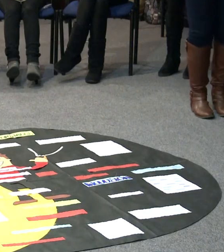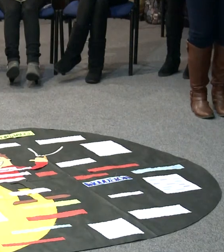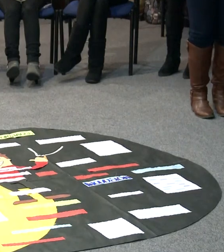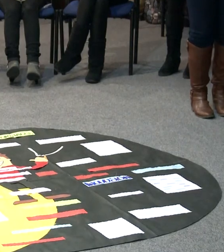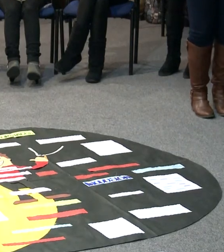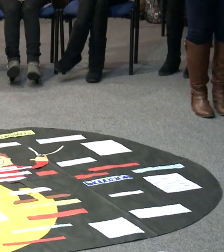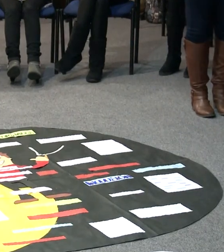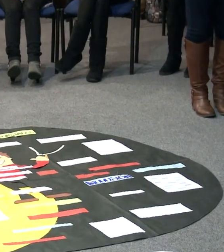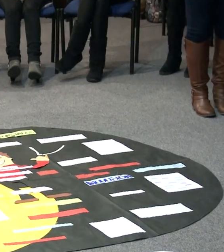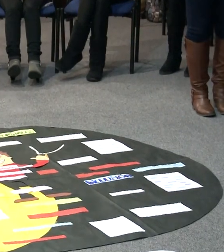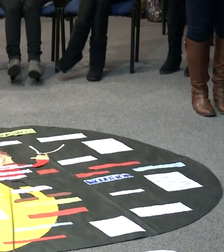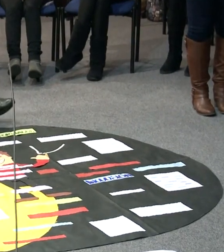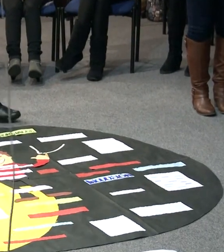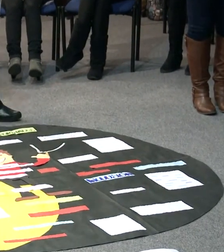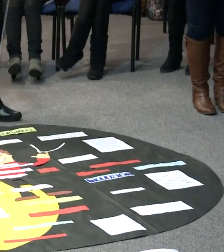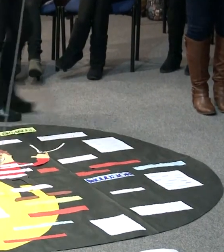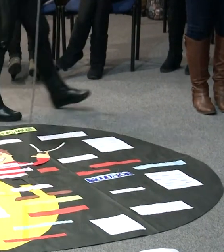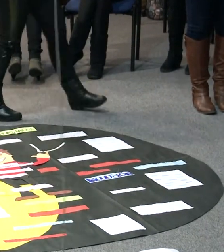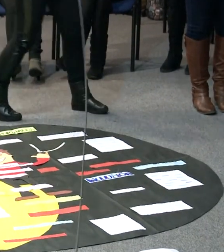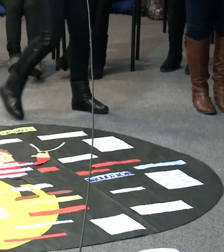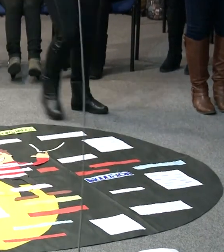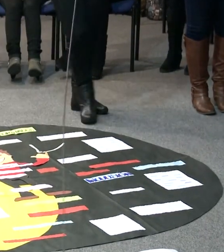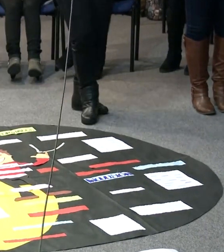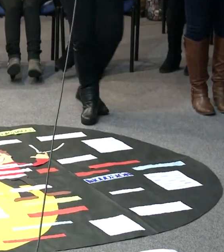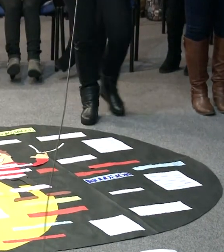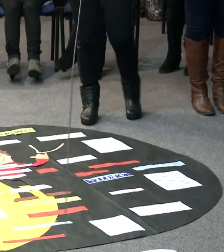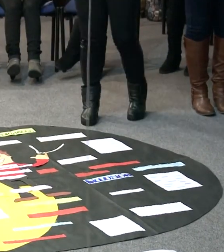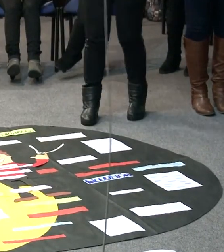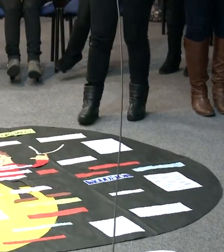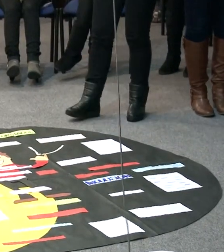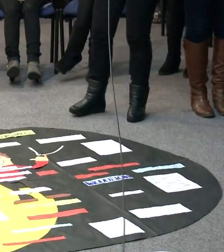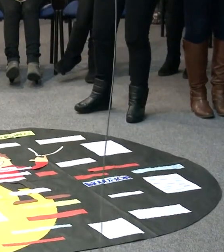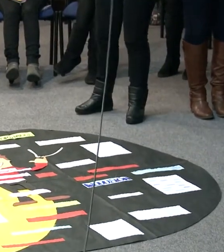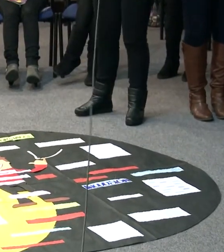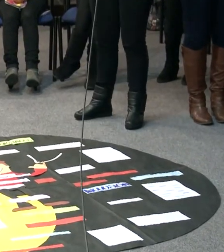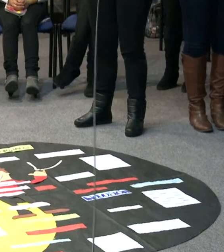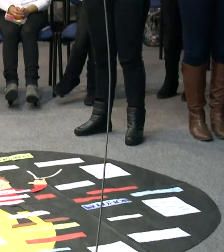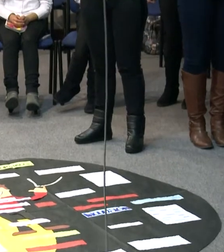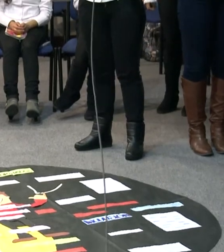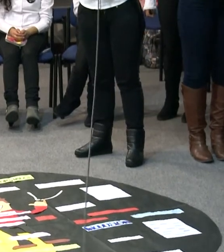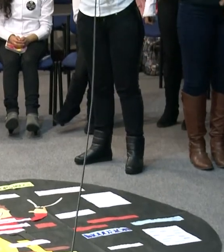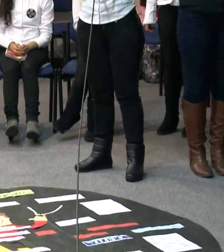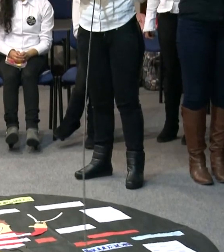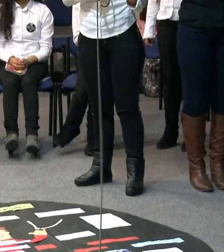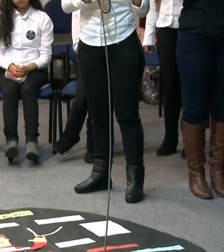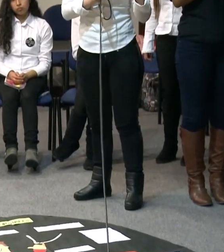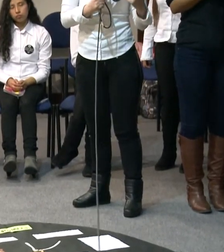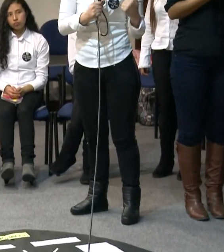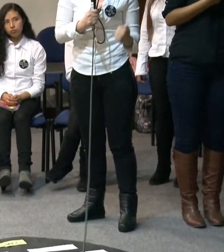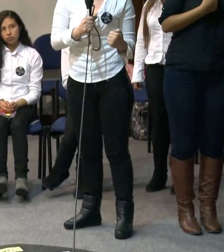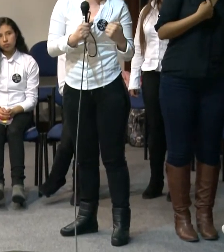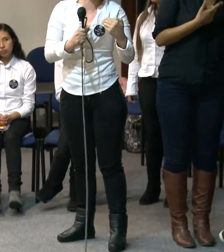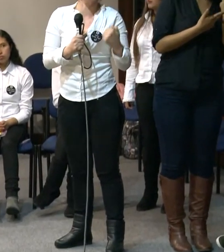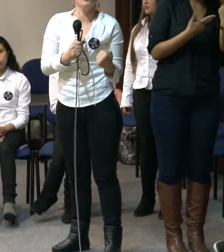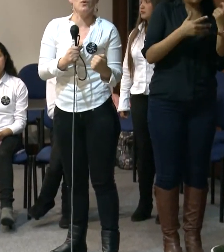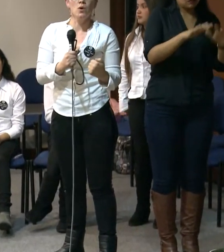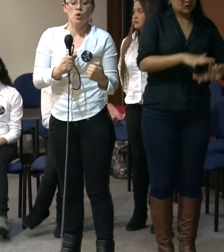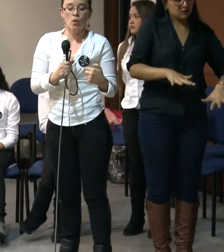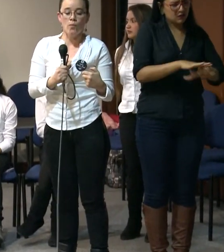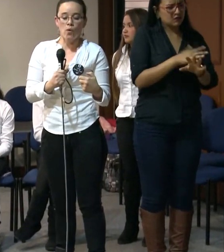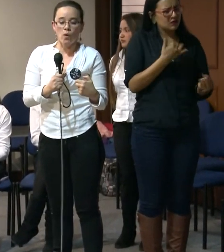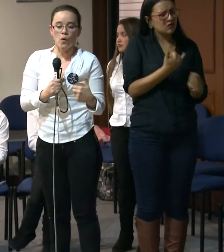gracias. Como se pudieron dar cuenta, pues ellos nos plasmaban ahí con qué cuentan, qué consideran que les falta como tal, como escenario,